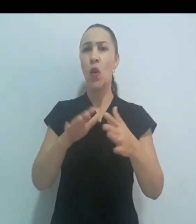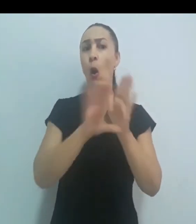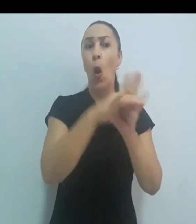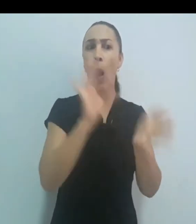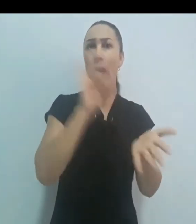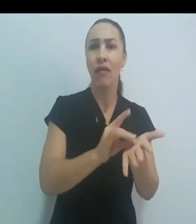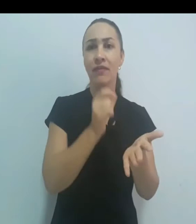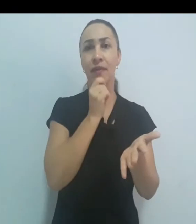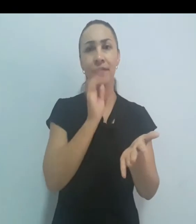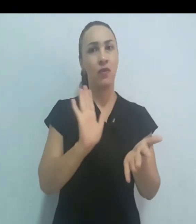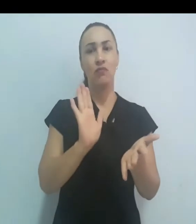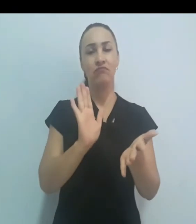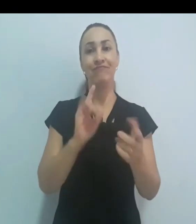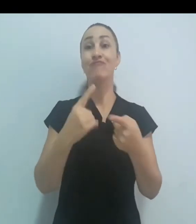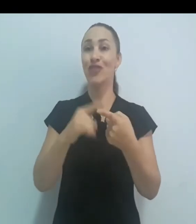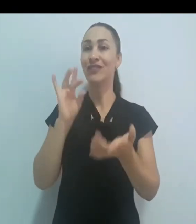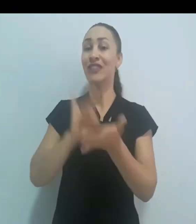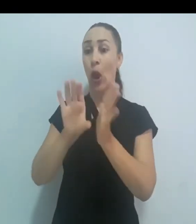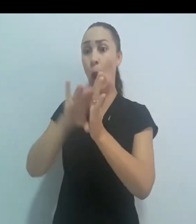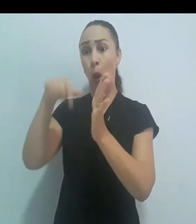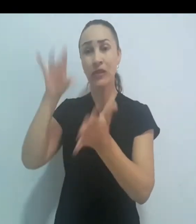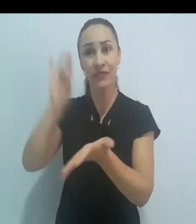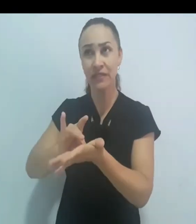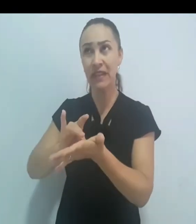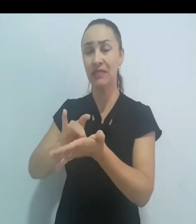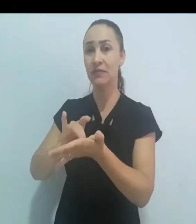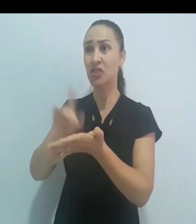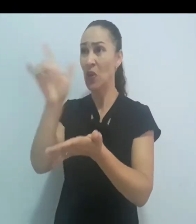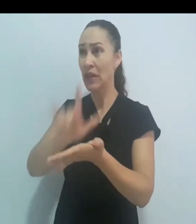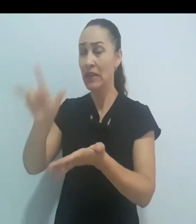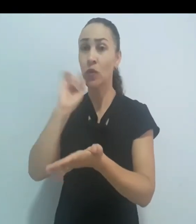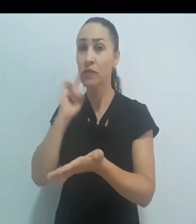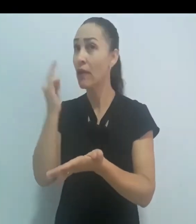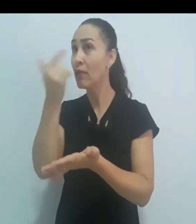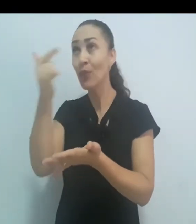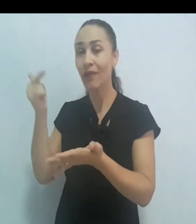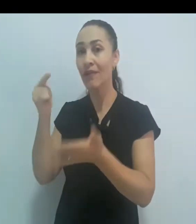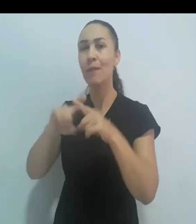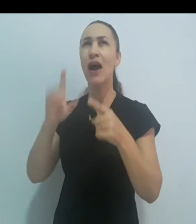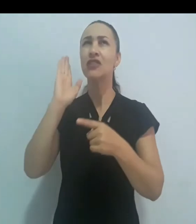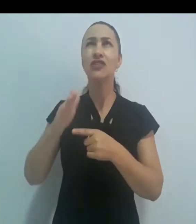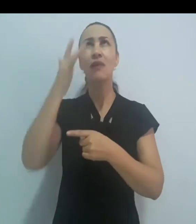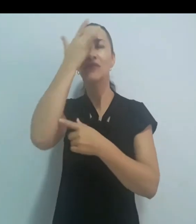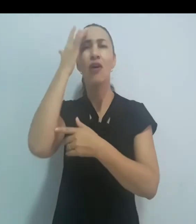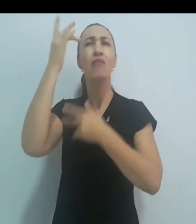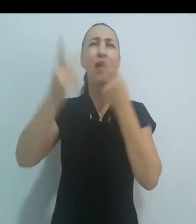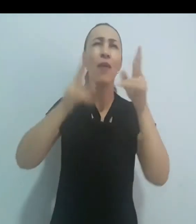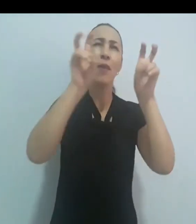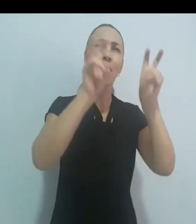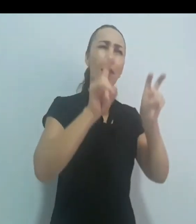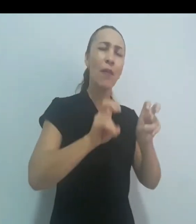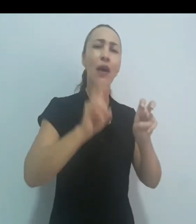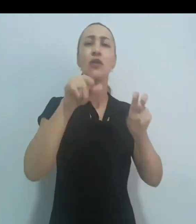definição exata, mesmo porque a definição exata de uma literatura surda não existe, né? Muitos já falaram sobre o que